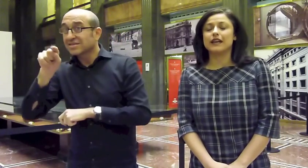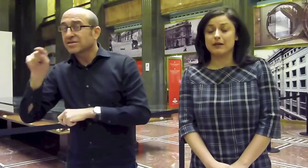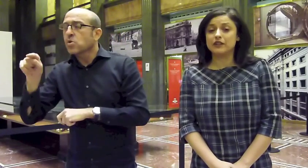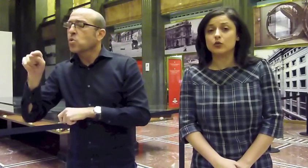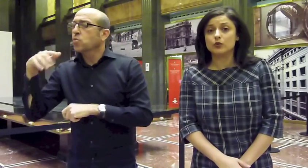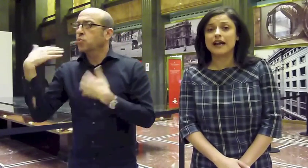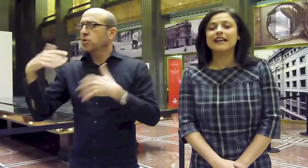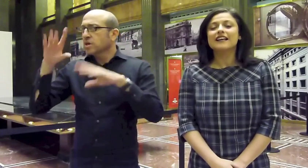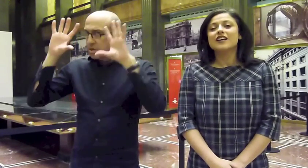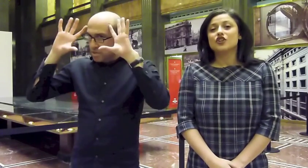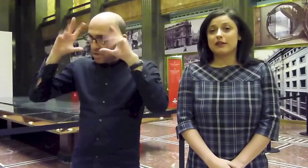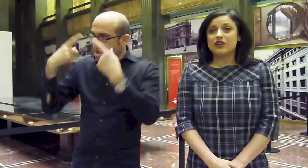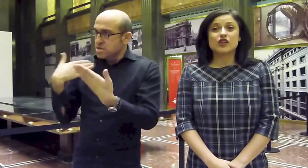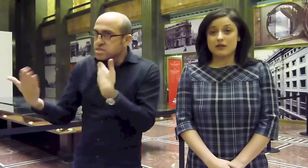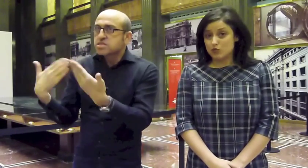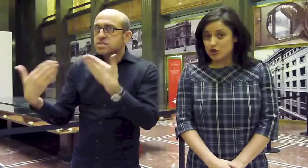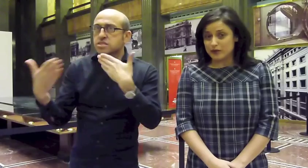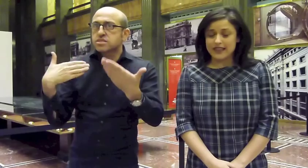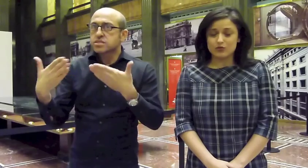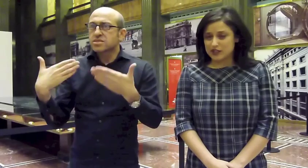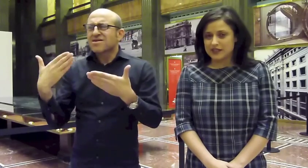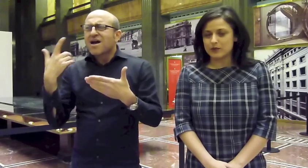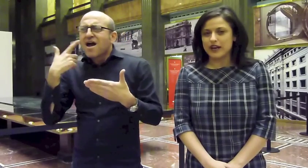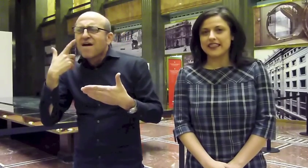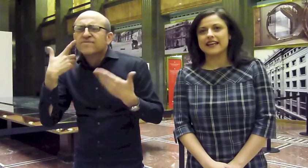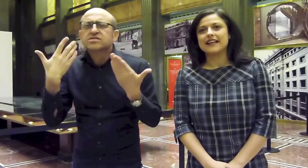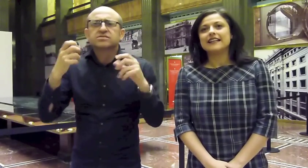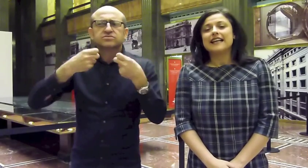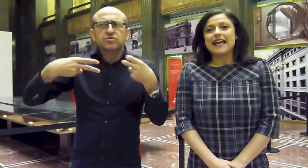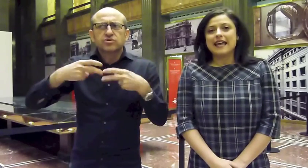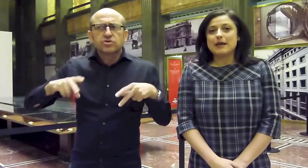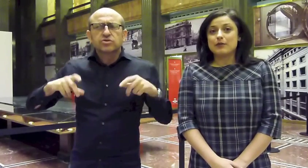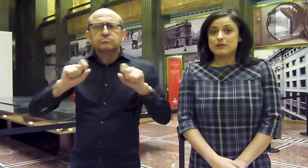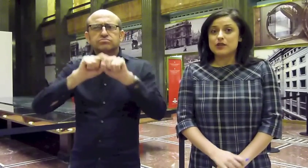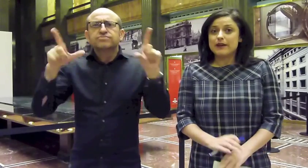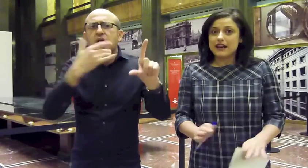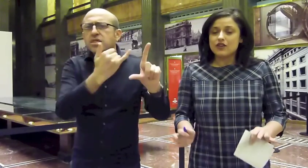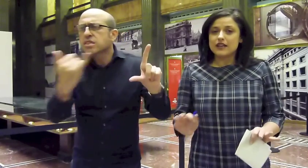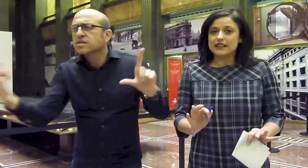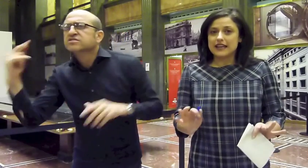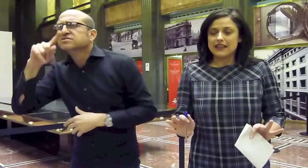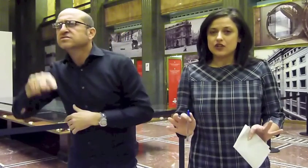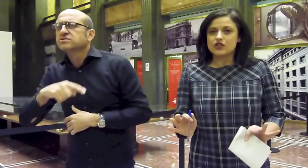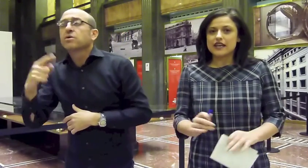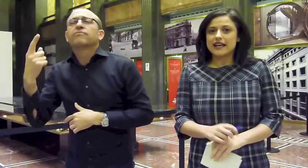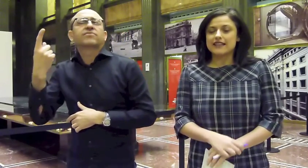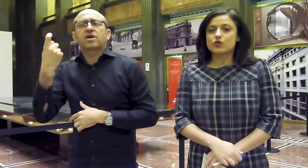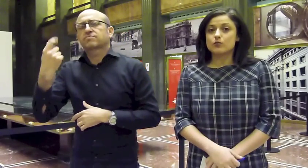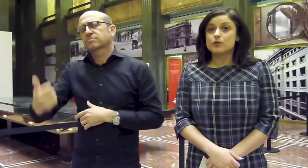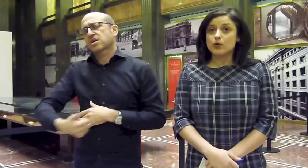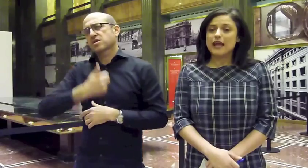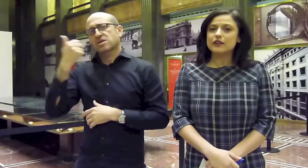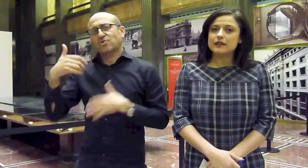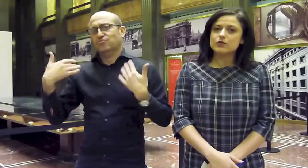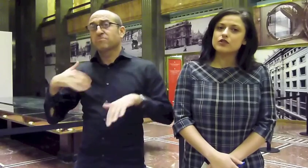el ámbito cultural, todavía nos queda mucho para hacer, muchísimo por hacer. Podemos separarlo en dos grandes